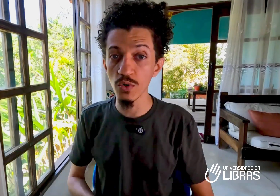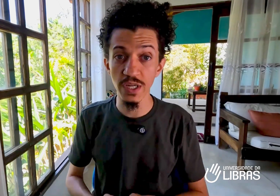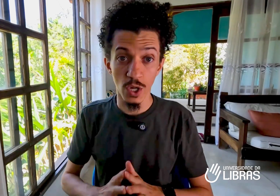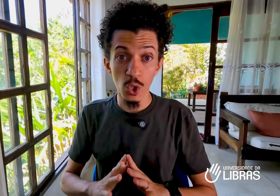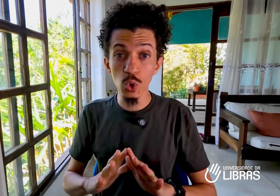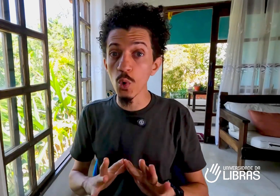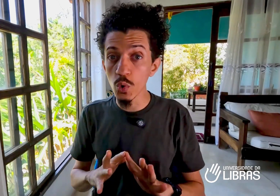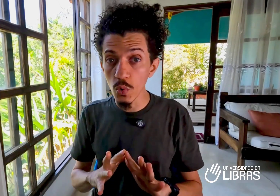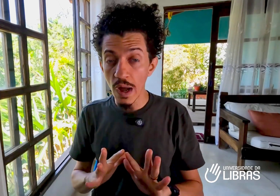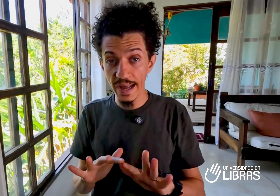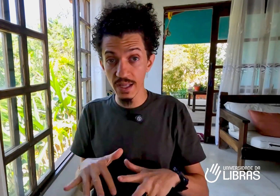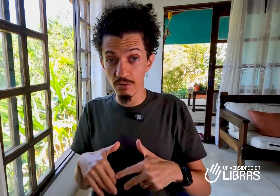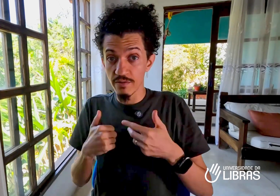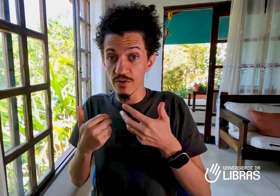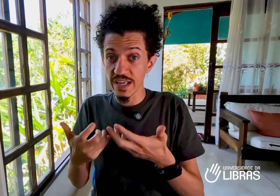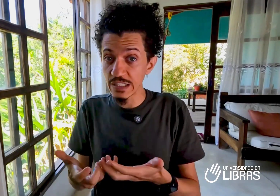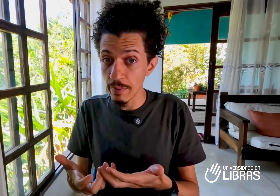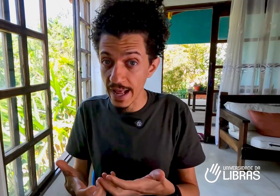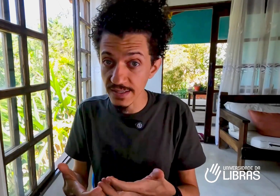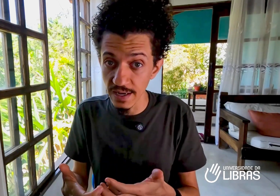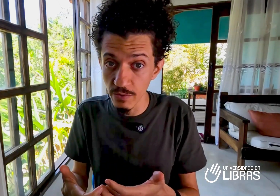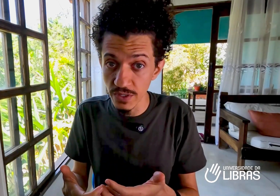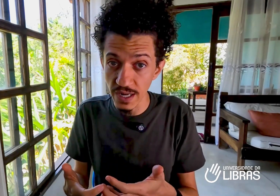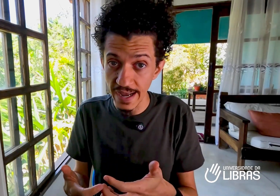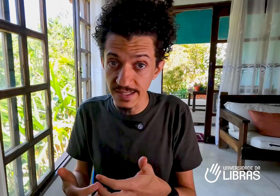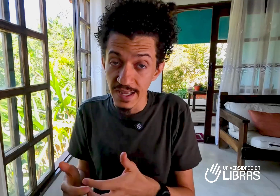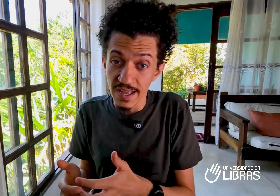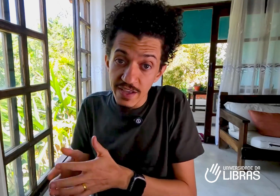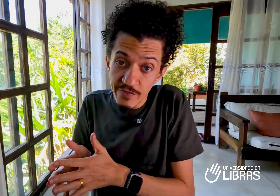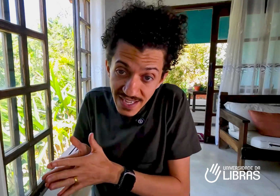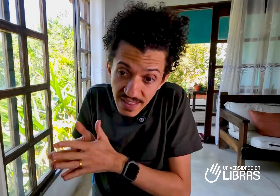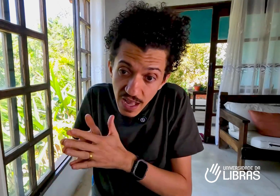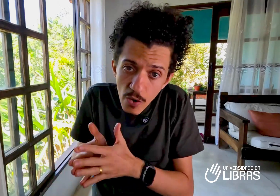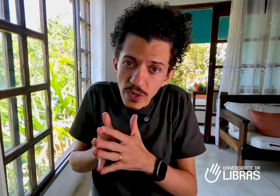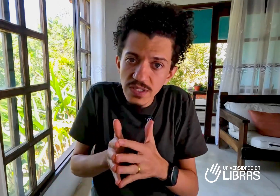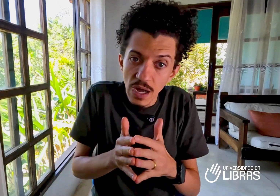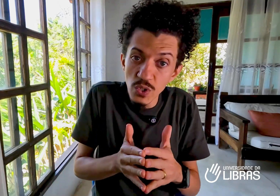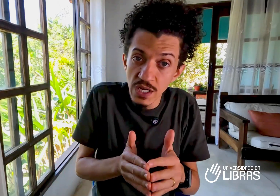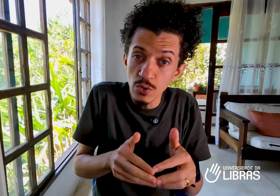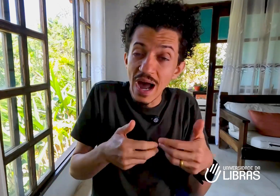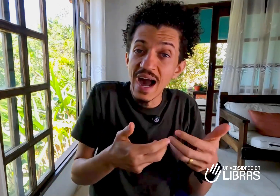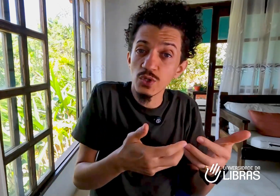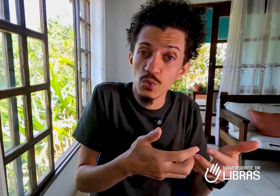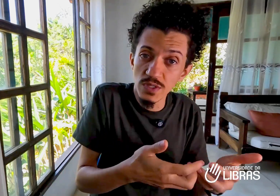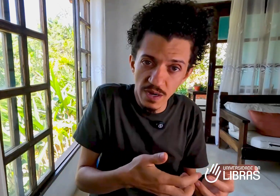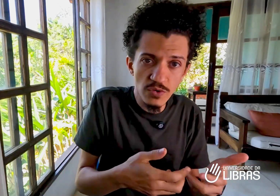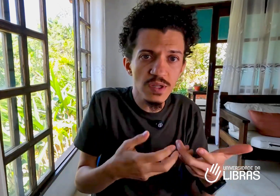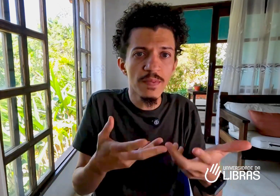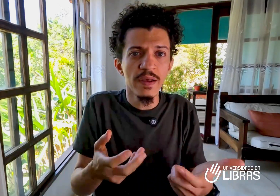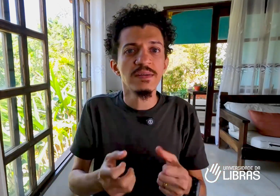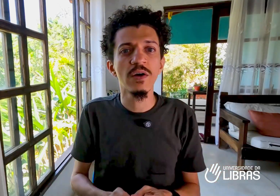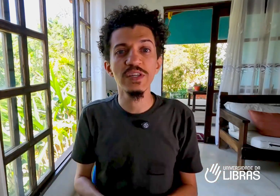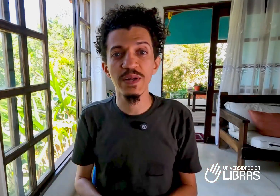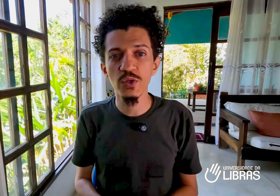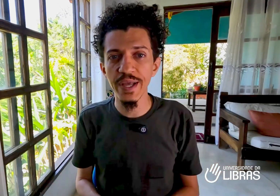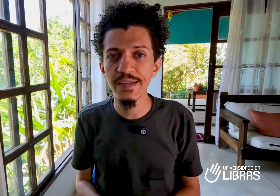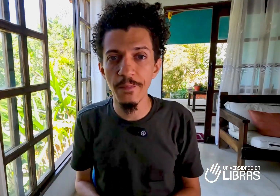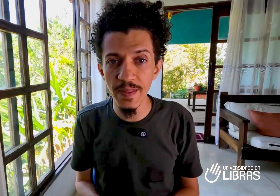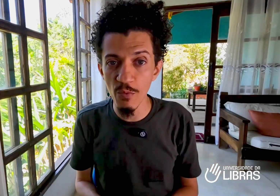seja, tudo aquilo que você expressa na língua de sinais, que você não está usando as suas mãos, são expressões não